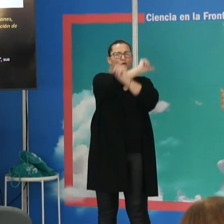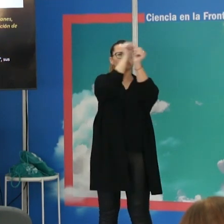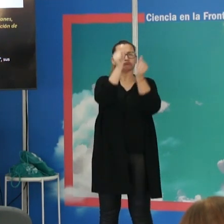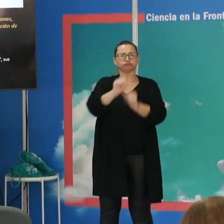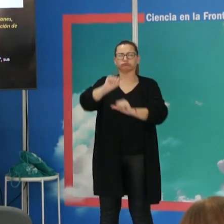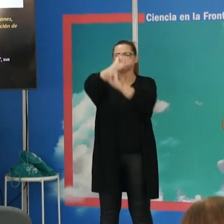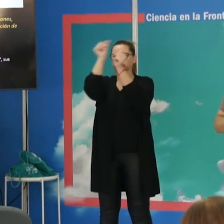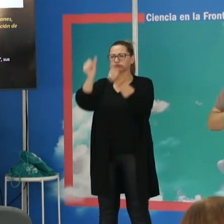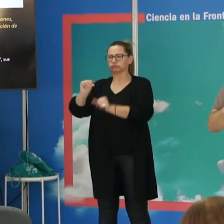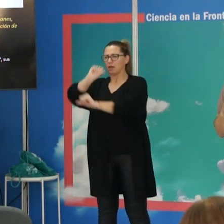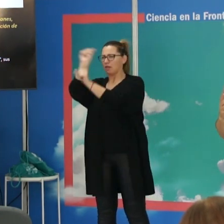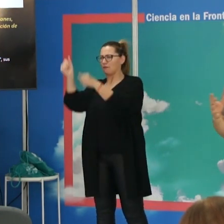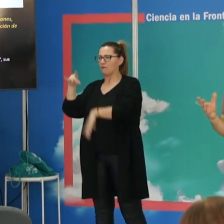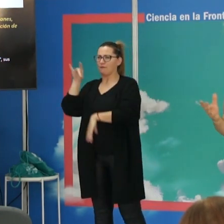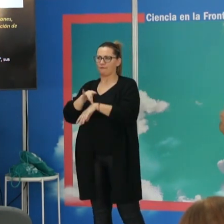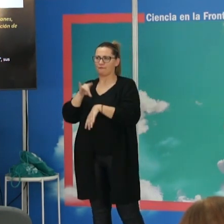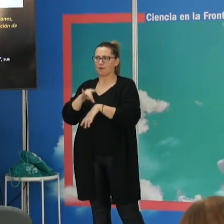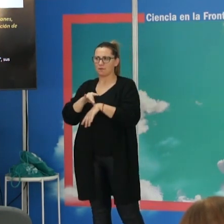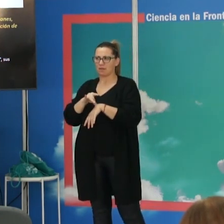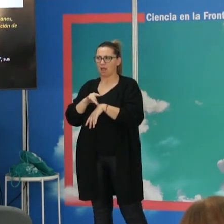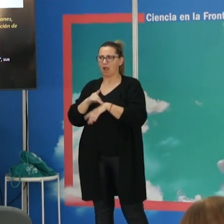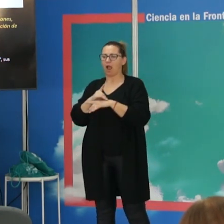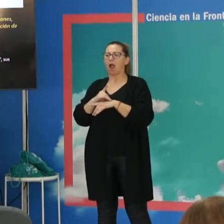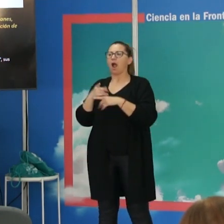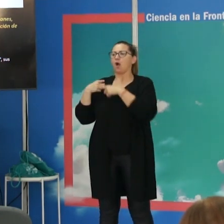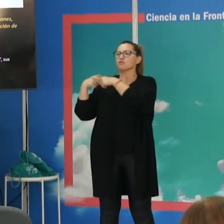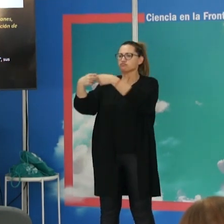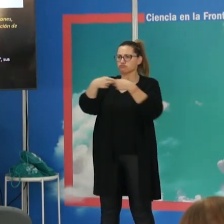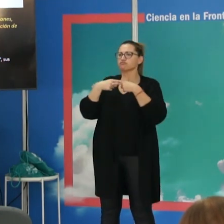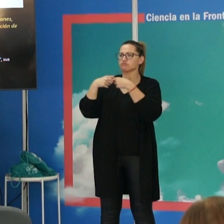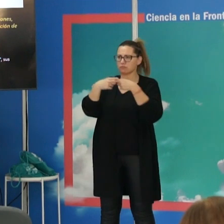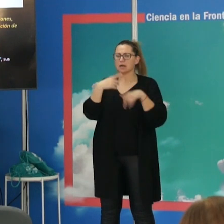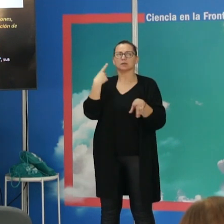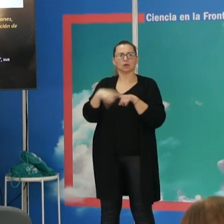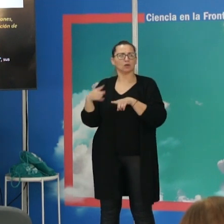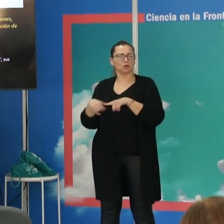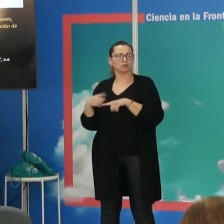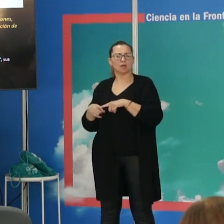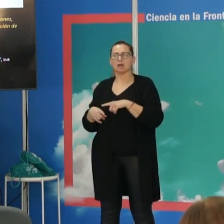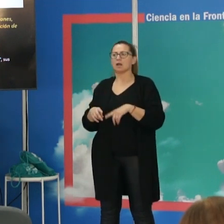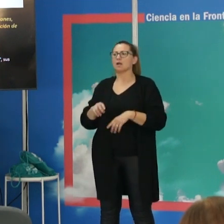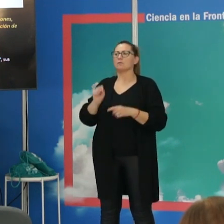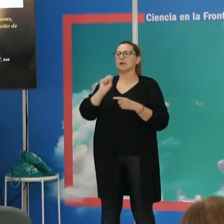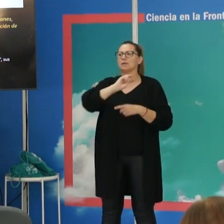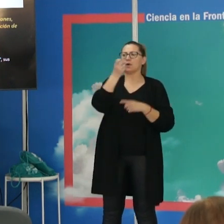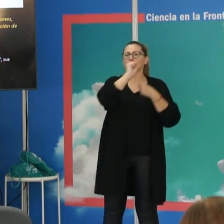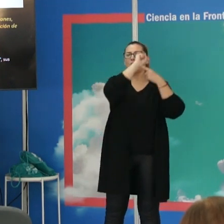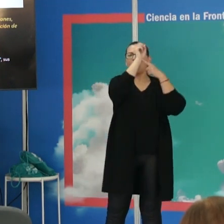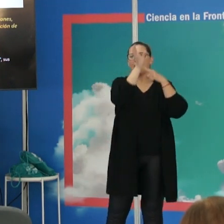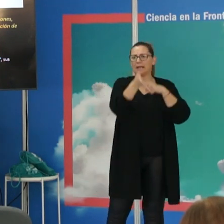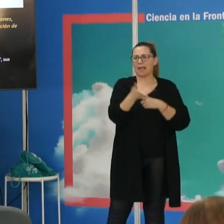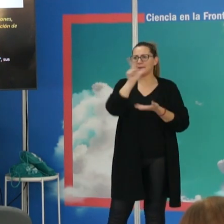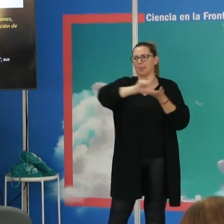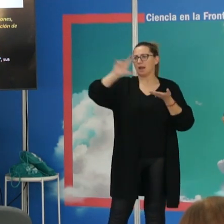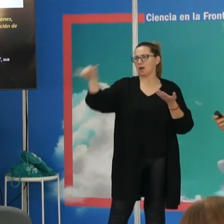de enfermedad tendrían algo en común, debería ser abandonada por otros esquemas de lenguaje, en el